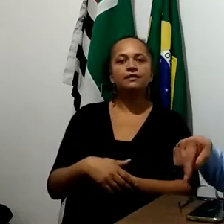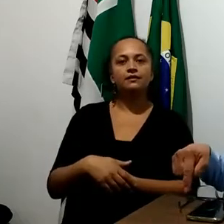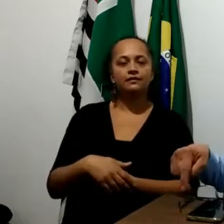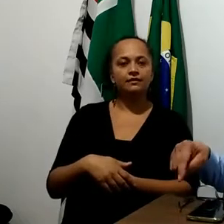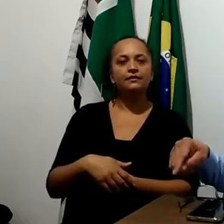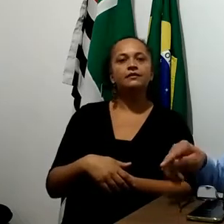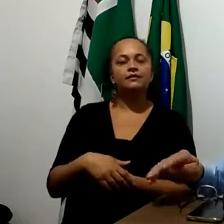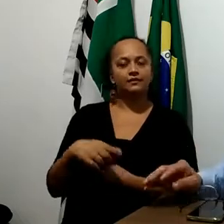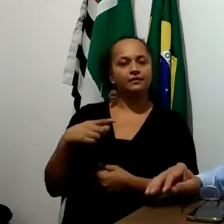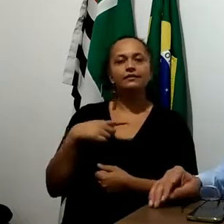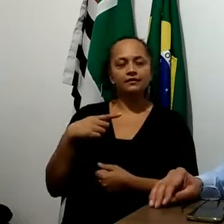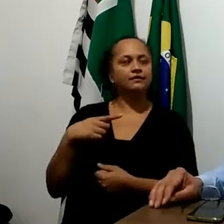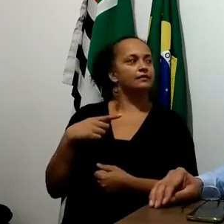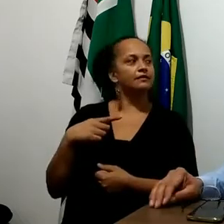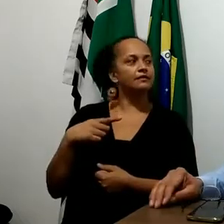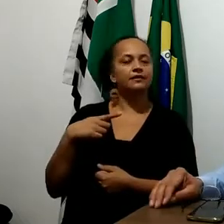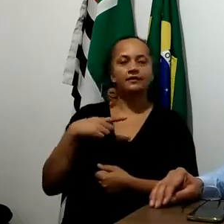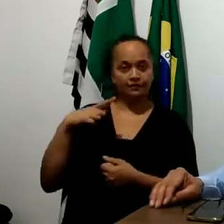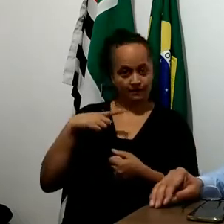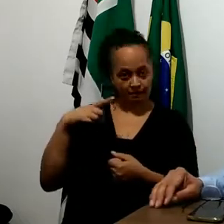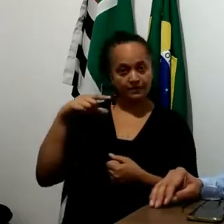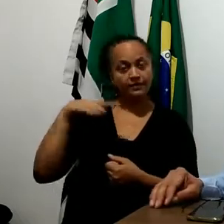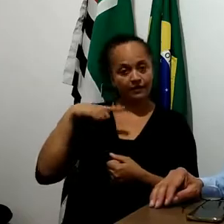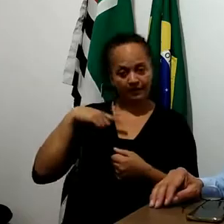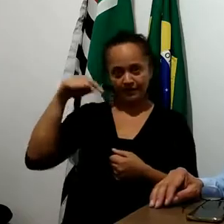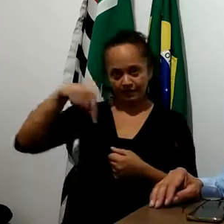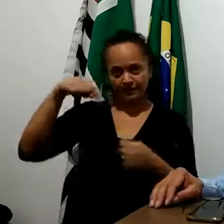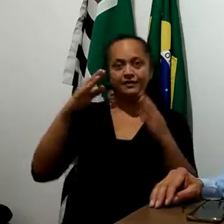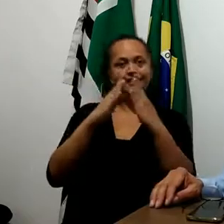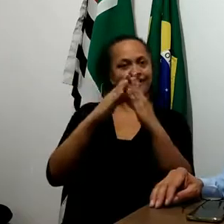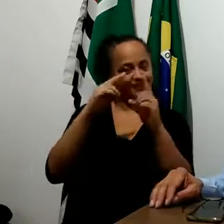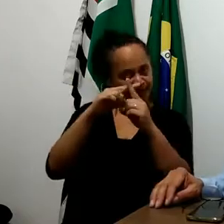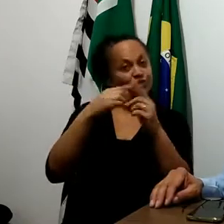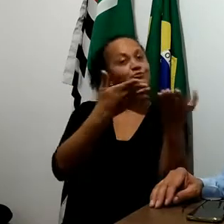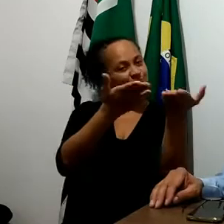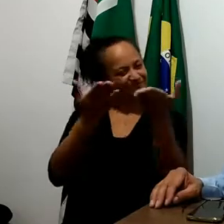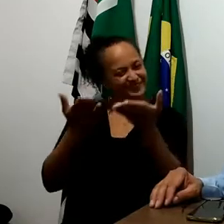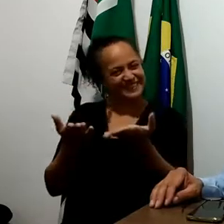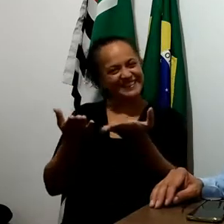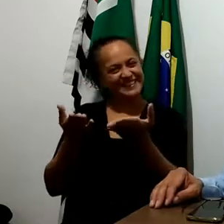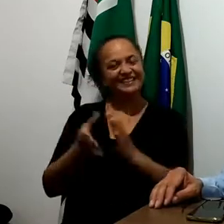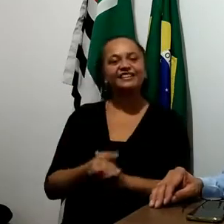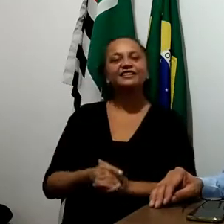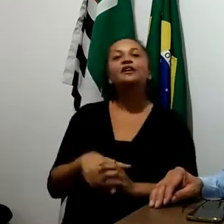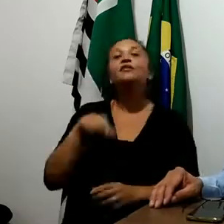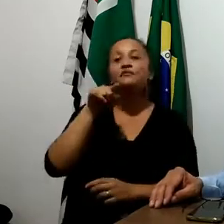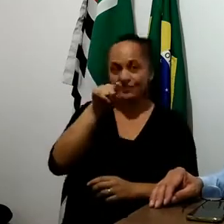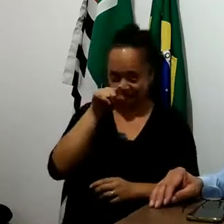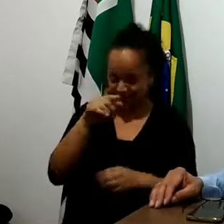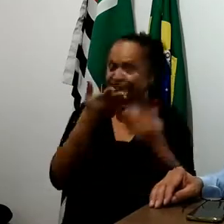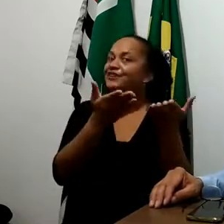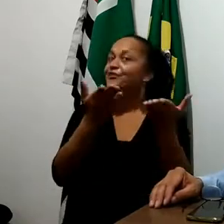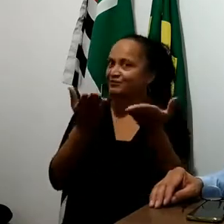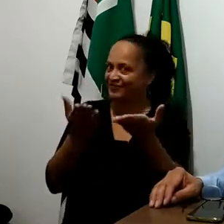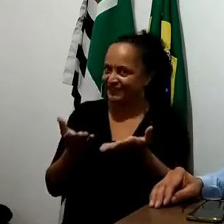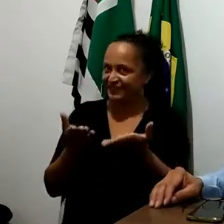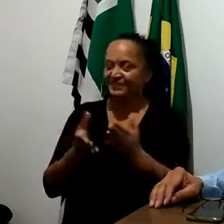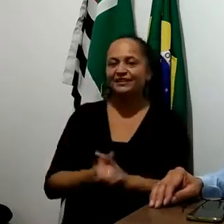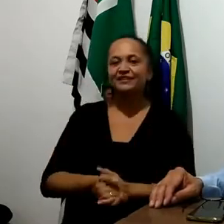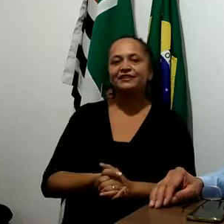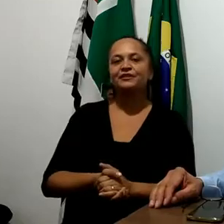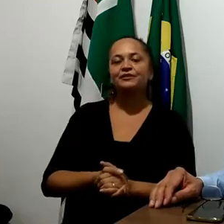ser na igreja? Então, você está convidado. Você está convidada e convidado